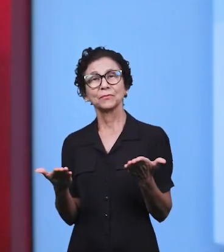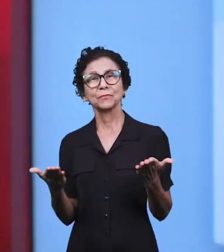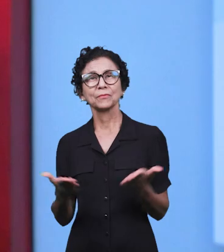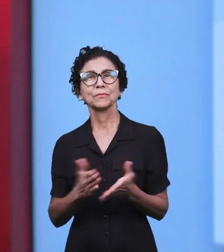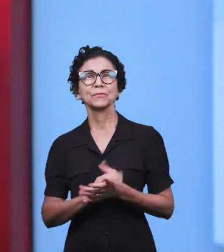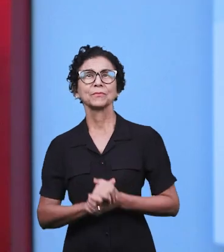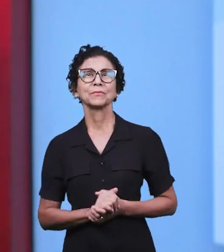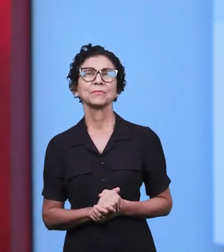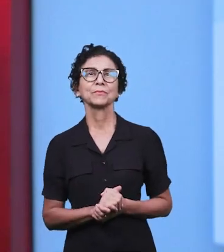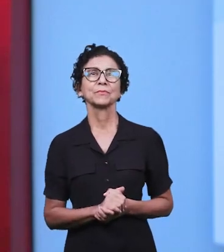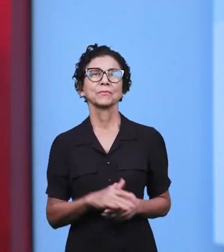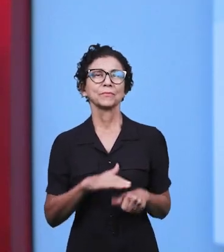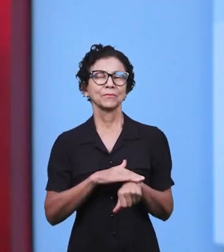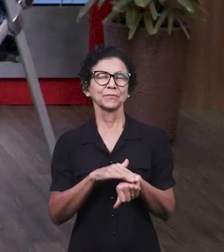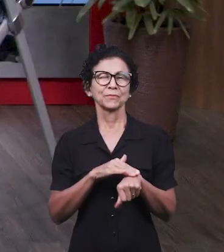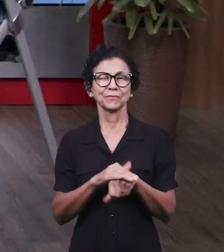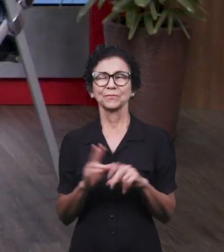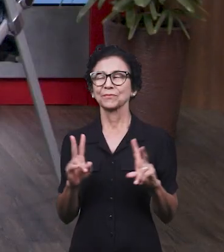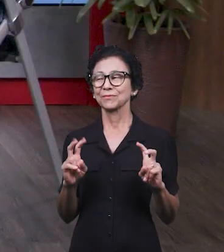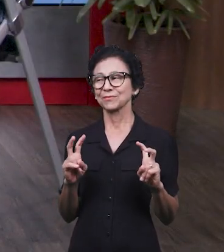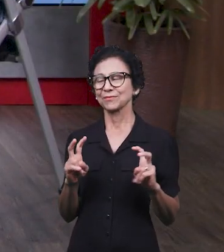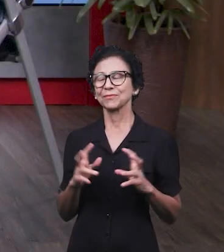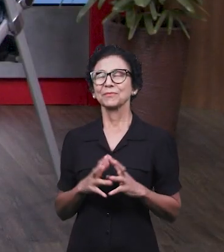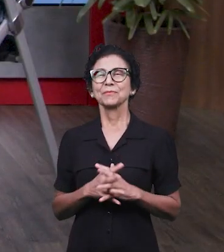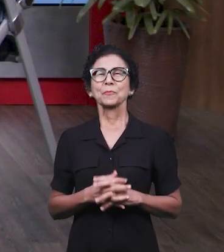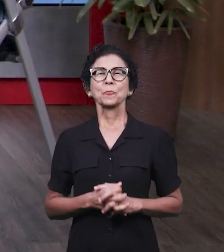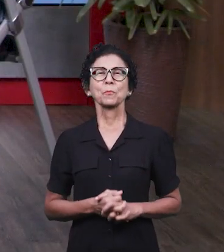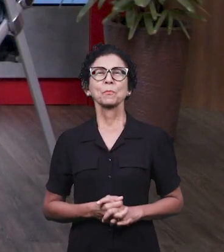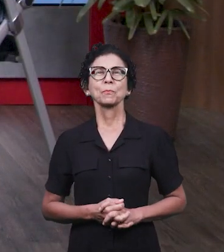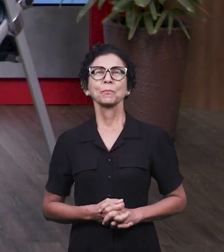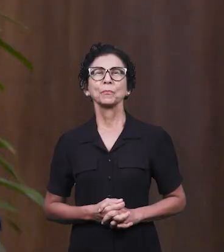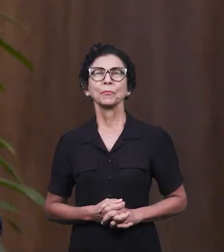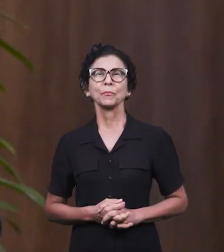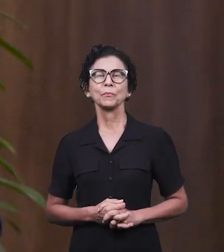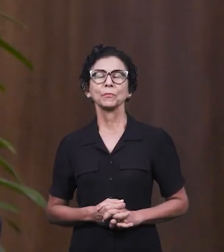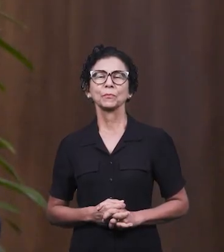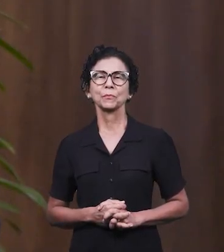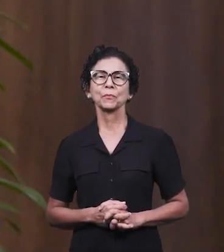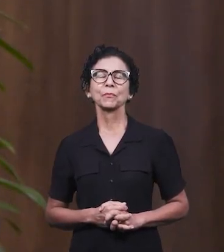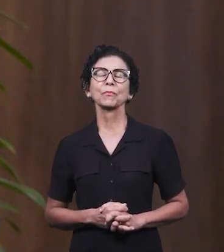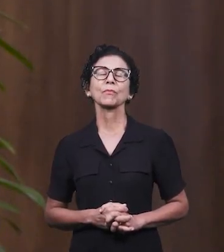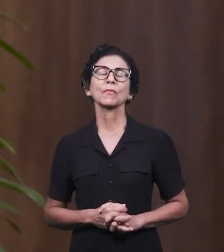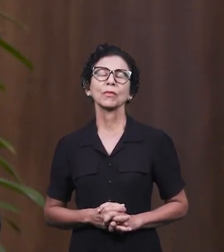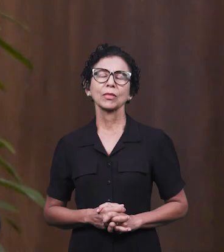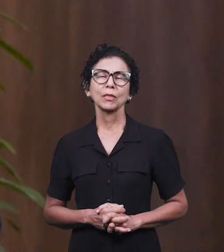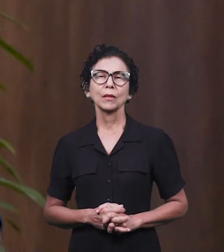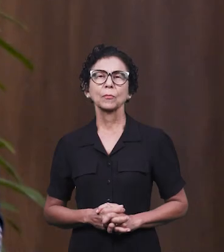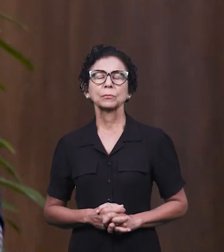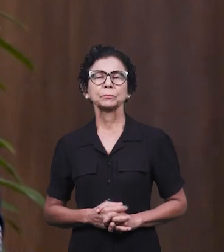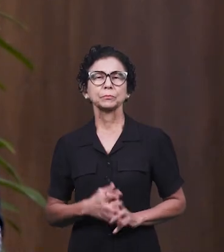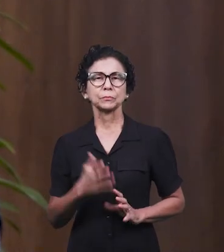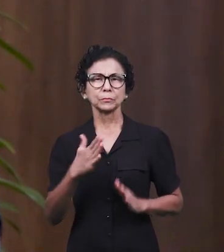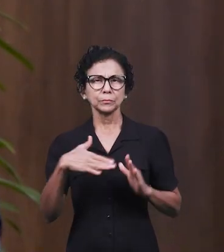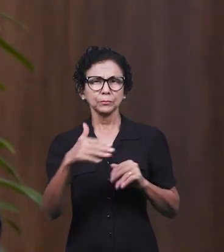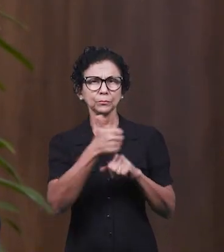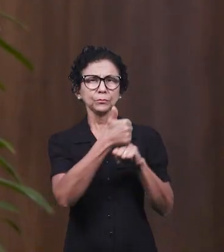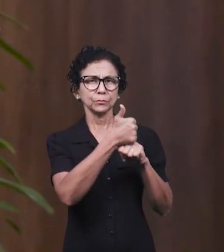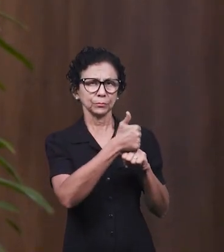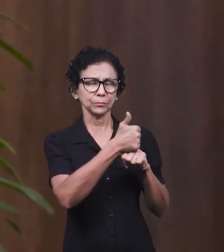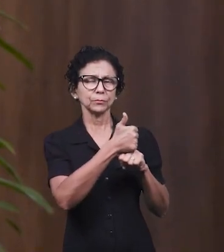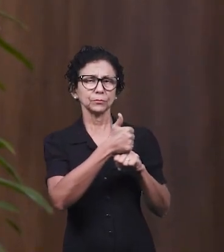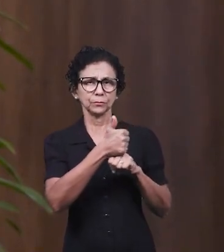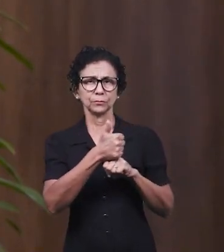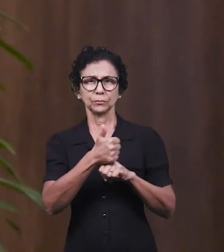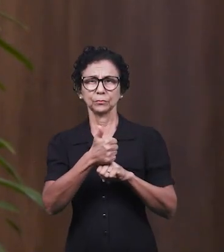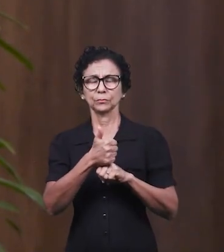conversar um pouquinho com você sobre o assunto. Que maravilha, né? Podermos falar com pessoas esclarecidas e tirarmos